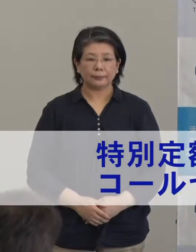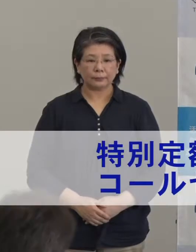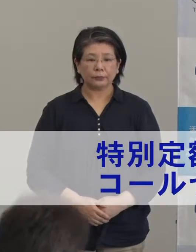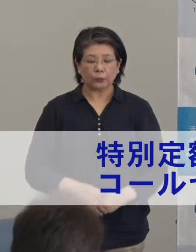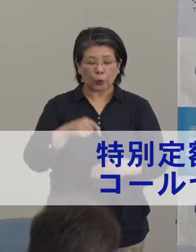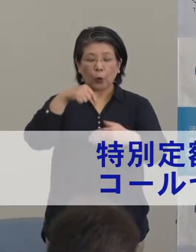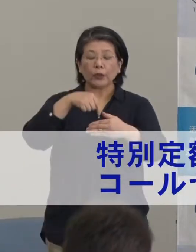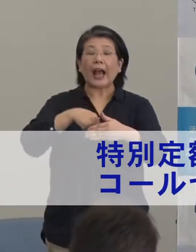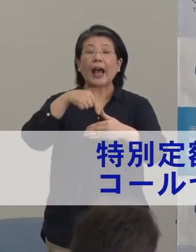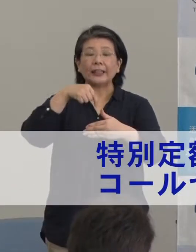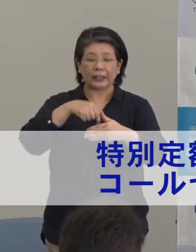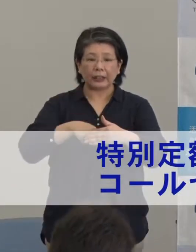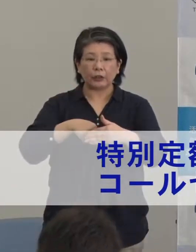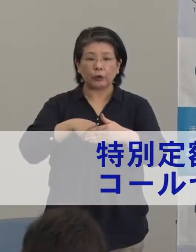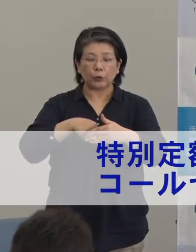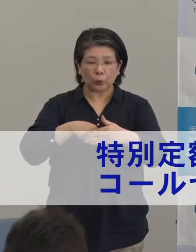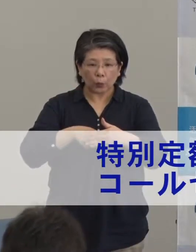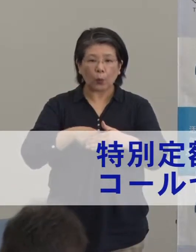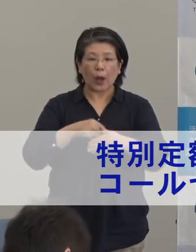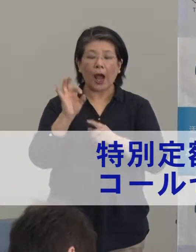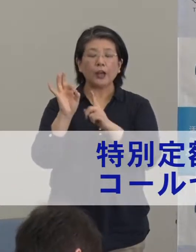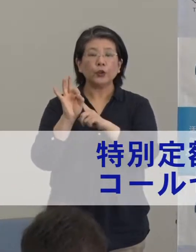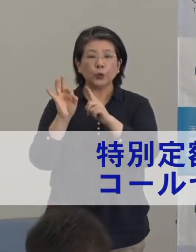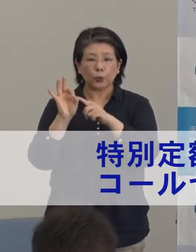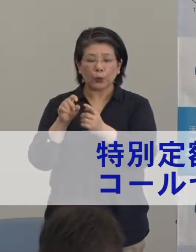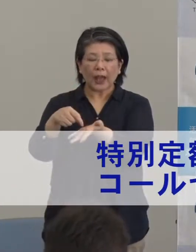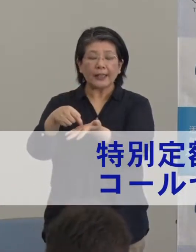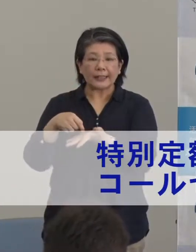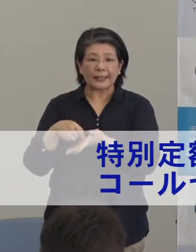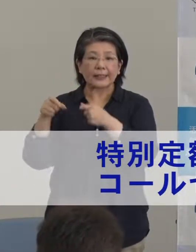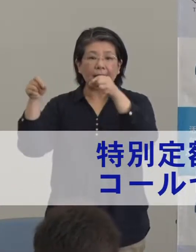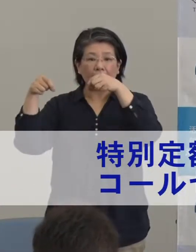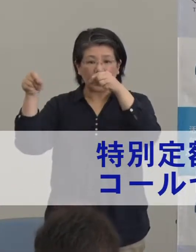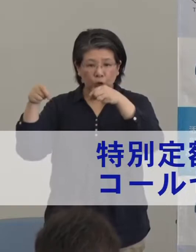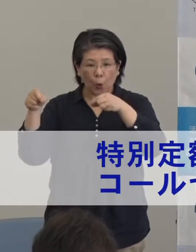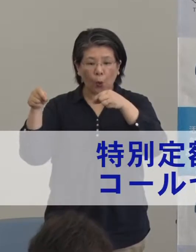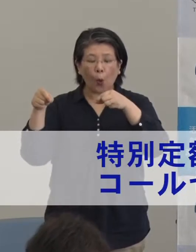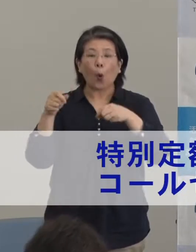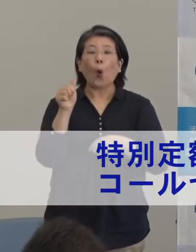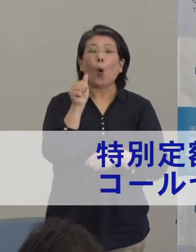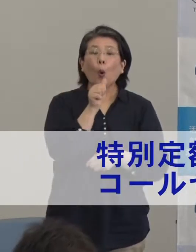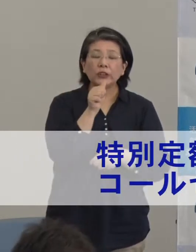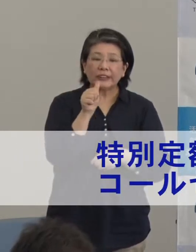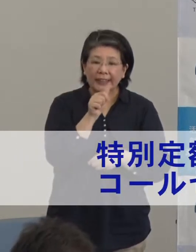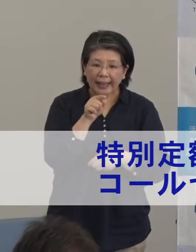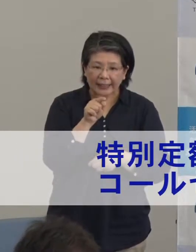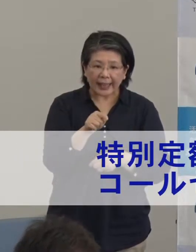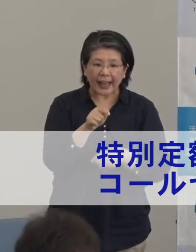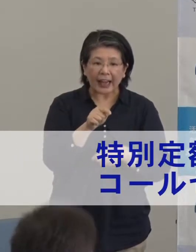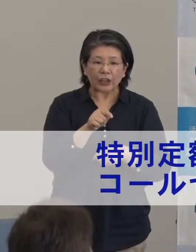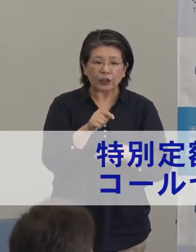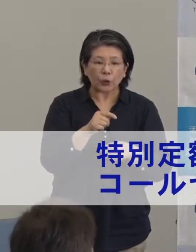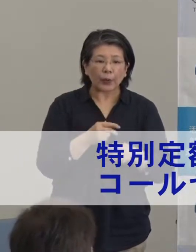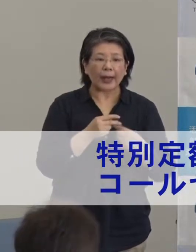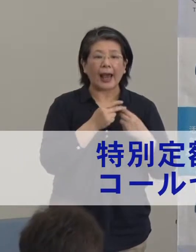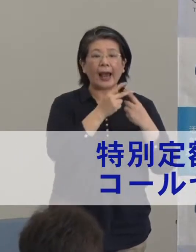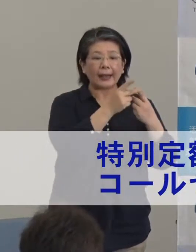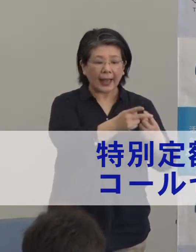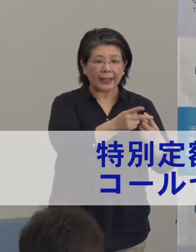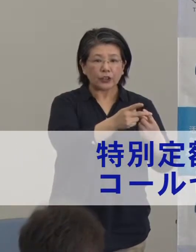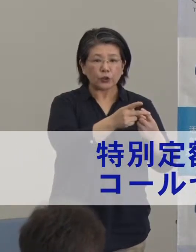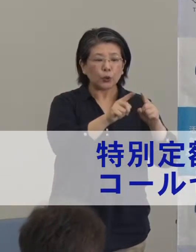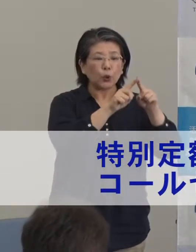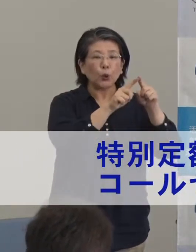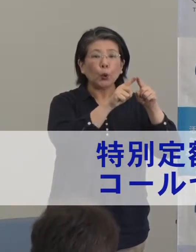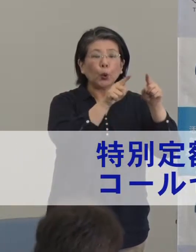この中には、特別定額給付金申請書、それからお知らせ、それから返信用封筒の3点が同封